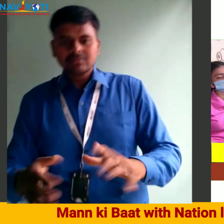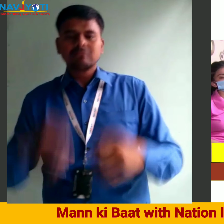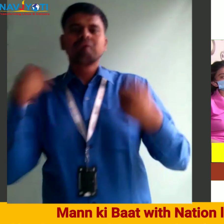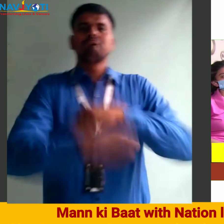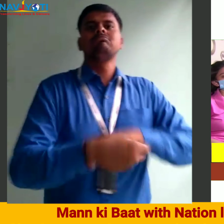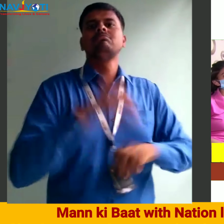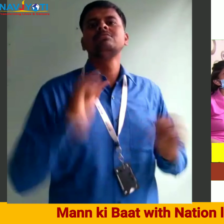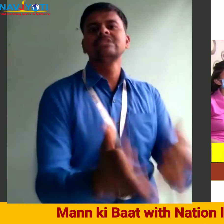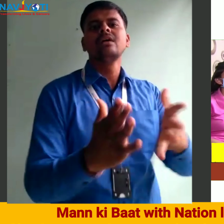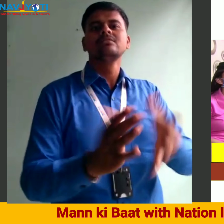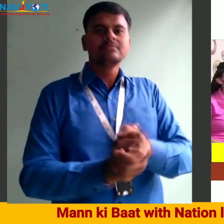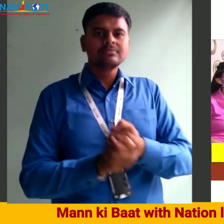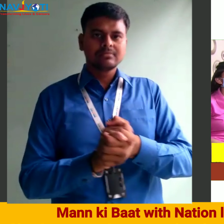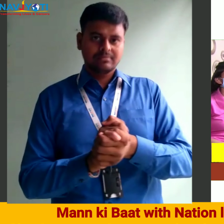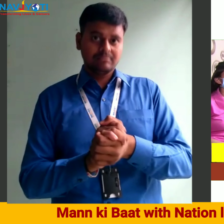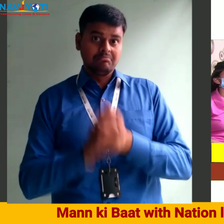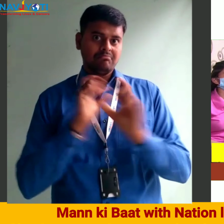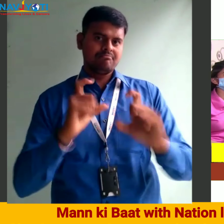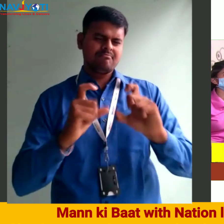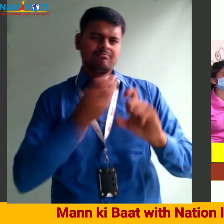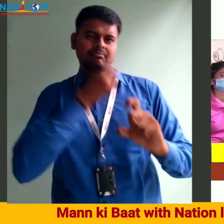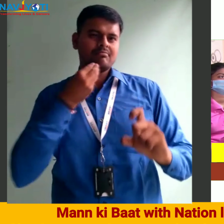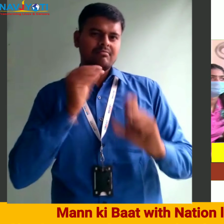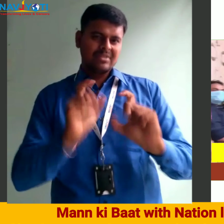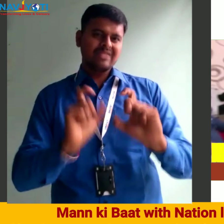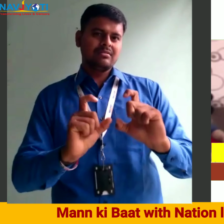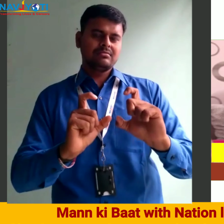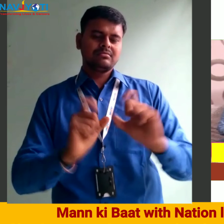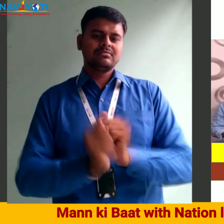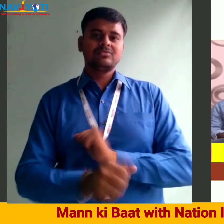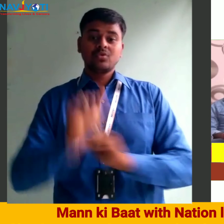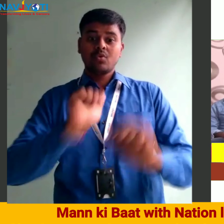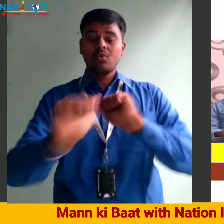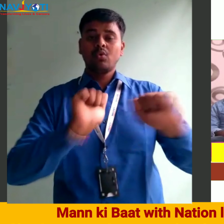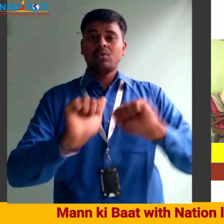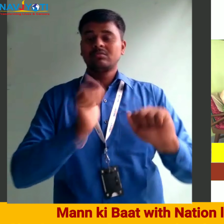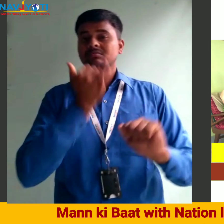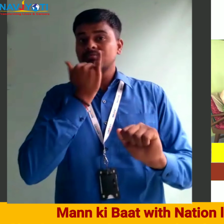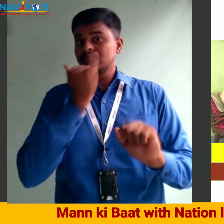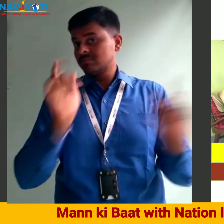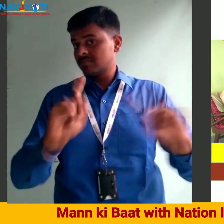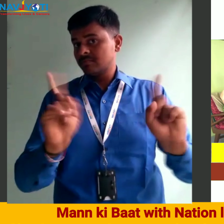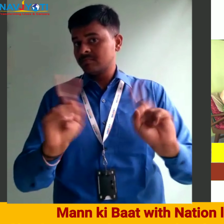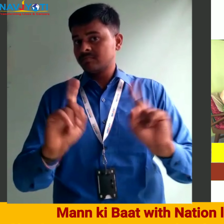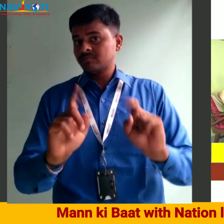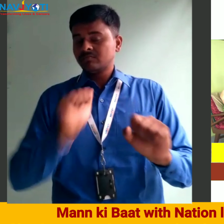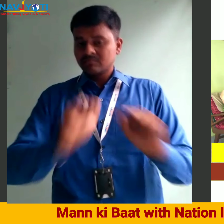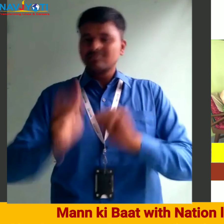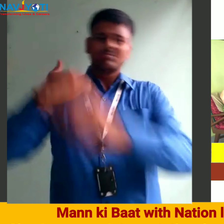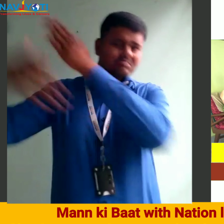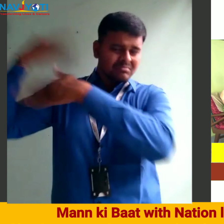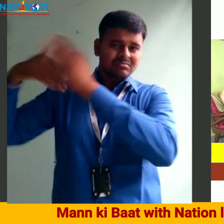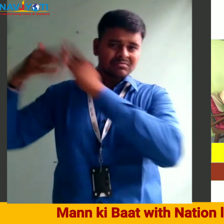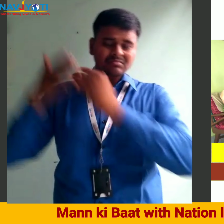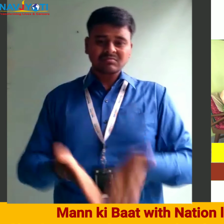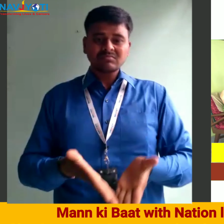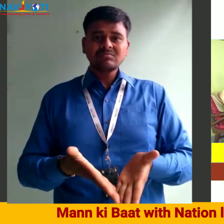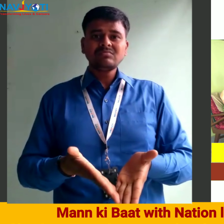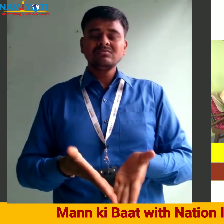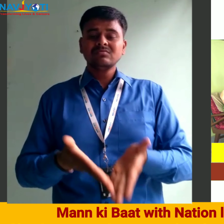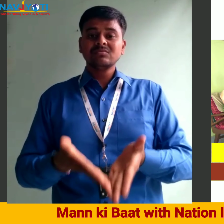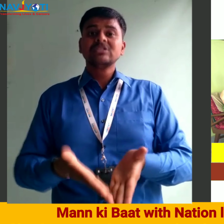है। देखिए, ऐसी गलती कभी मत पालना। दुनिया का अनुभव हमें बहुत कुछ कह रहा